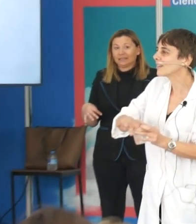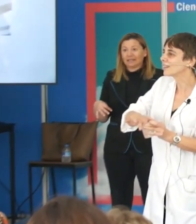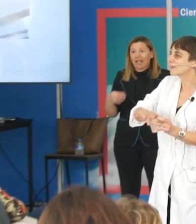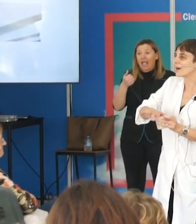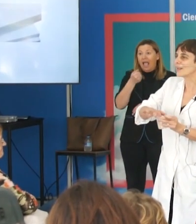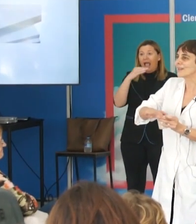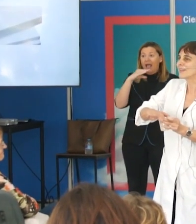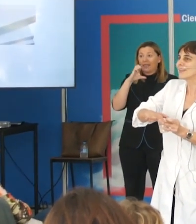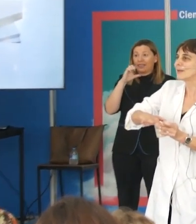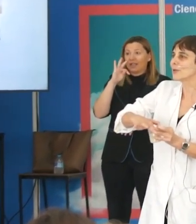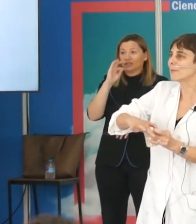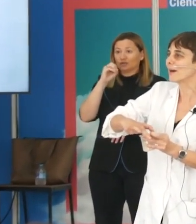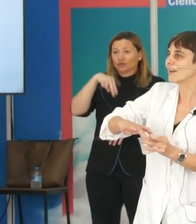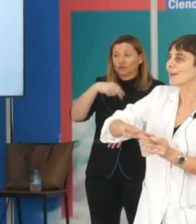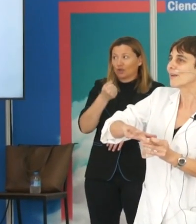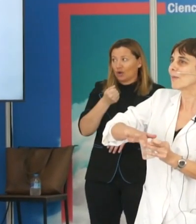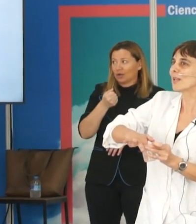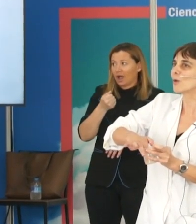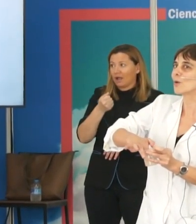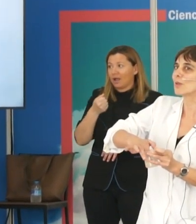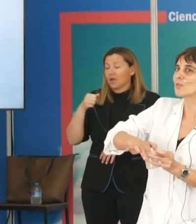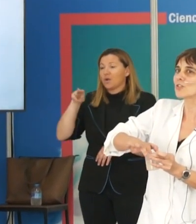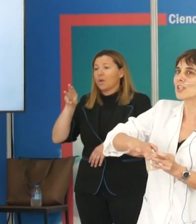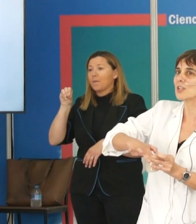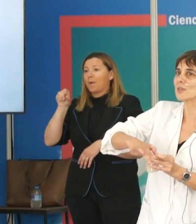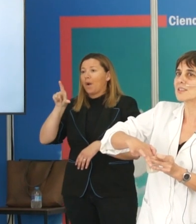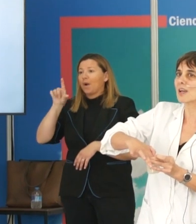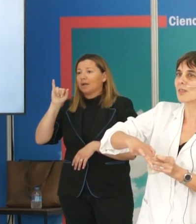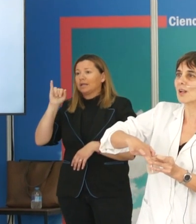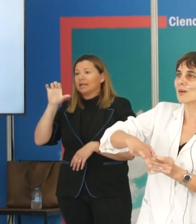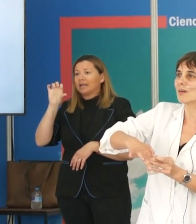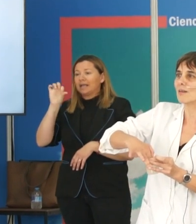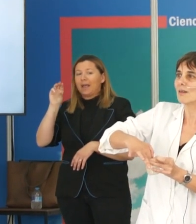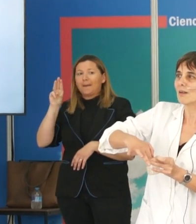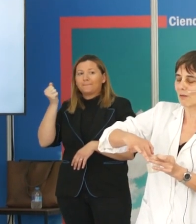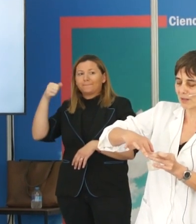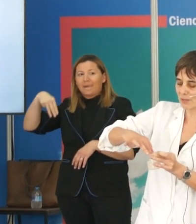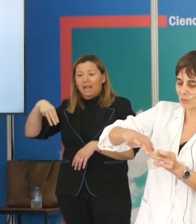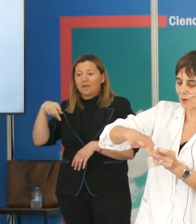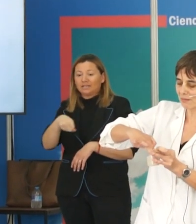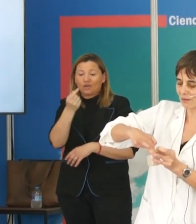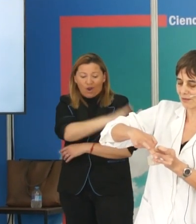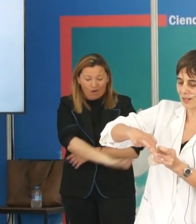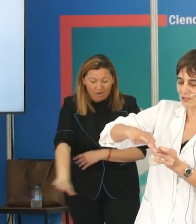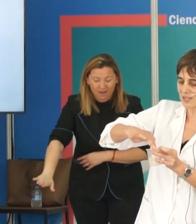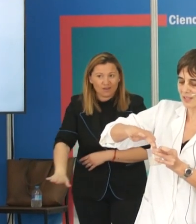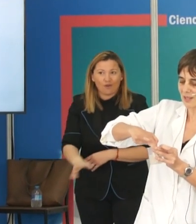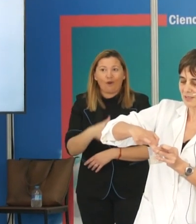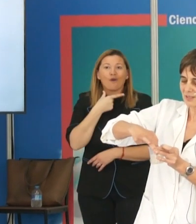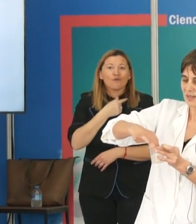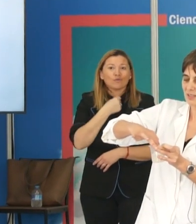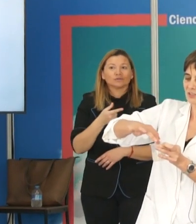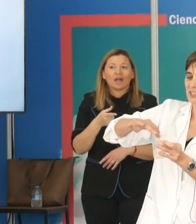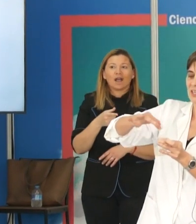acetona, ¿vale? Y por spam. ¿Vale? Esto luego le gusta mucho a los chiquillos porque se hacen los Blandy Blue estos y las cosas